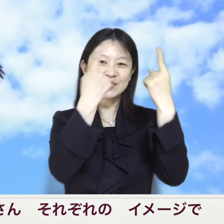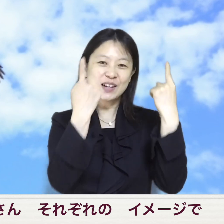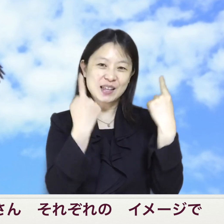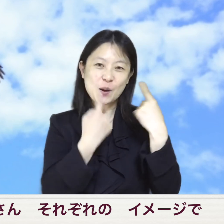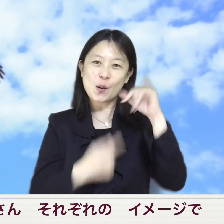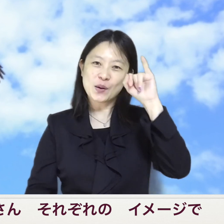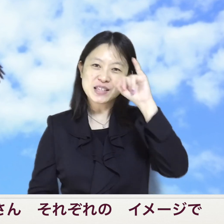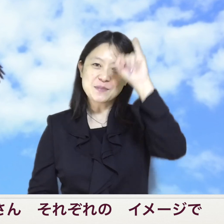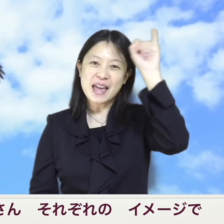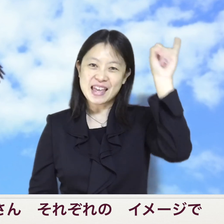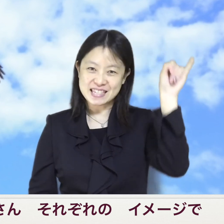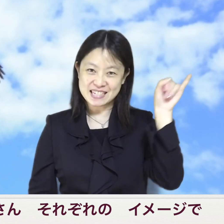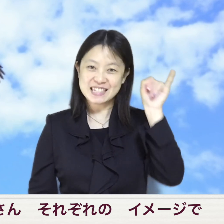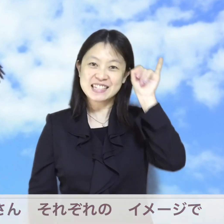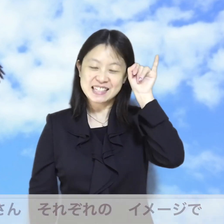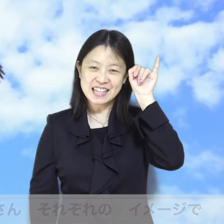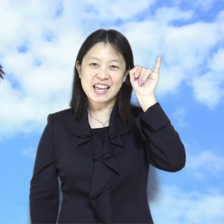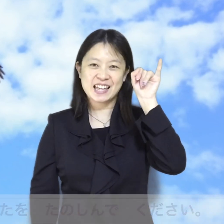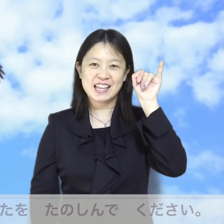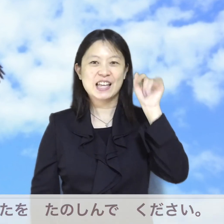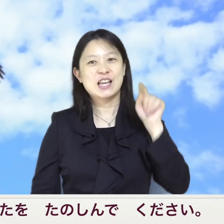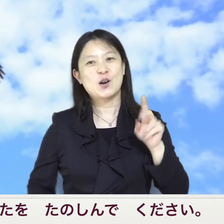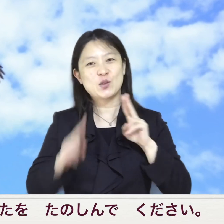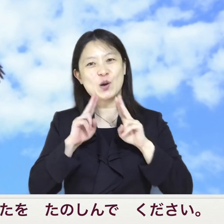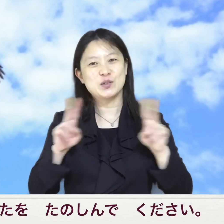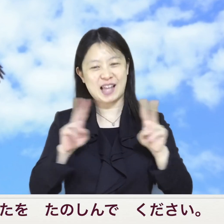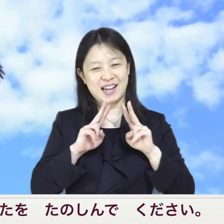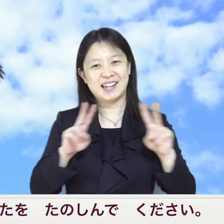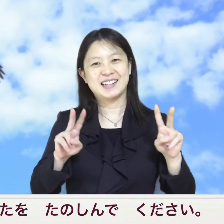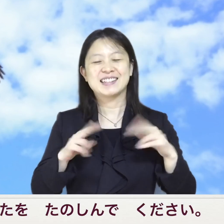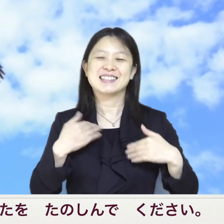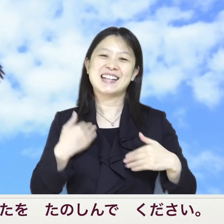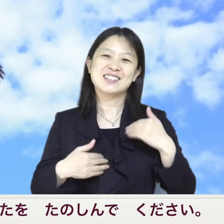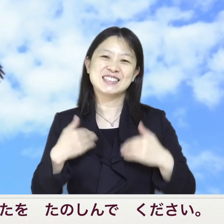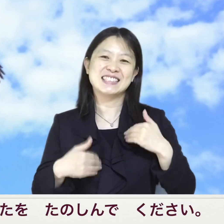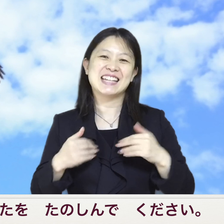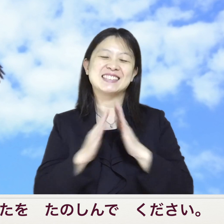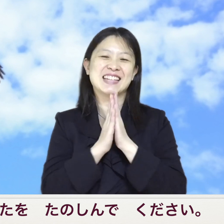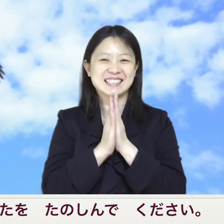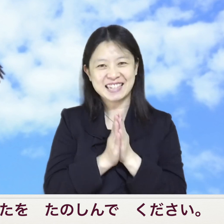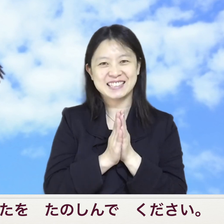れのイメージでこの歌楽しんでください。